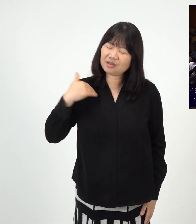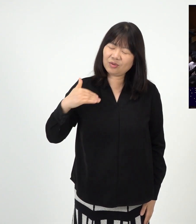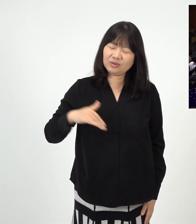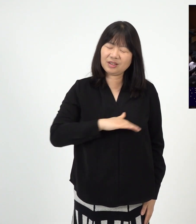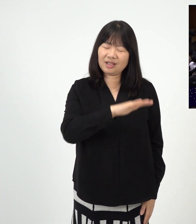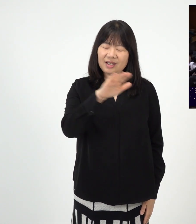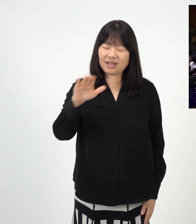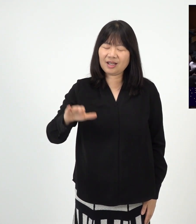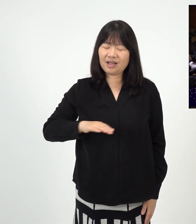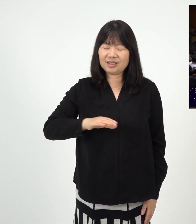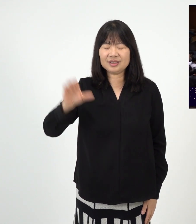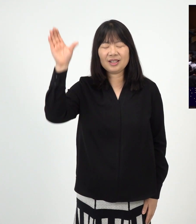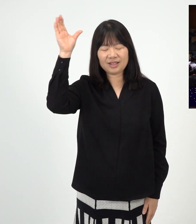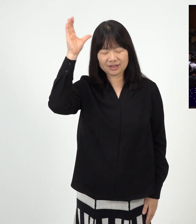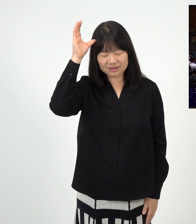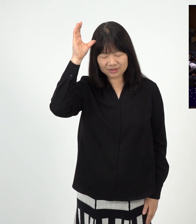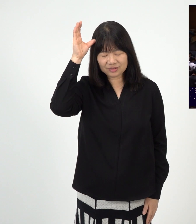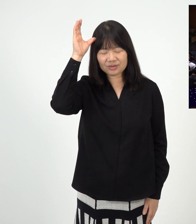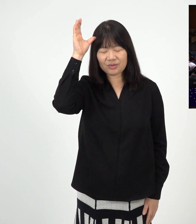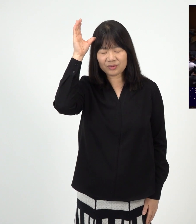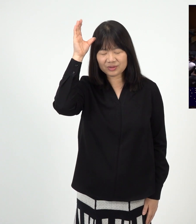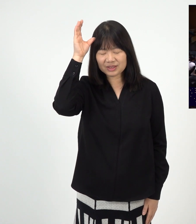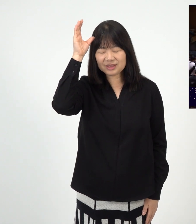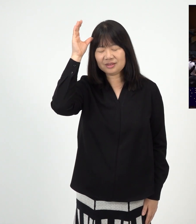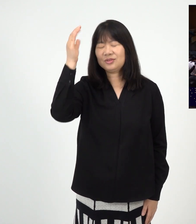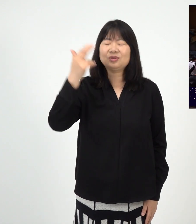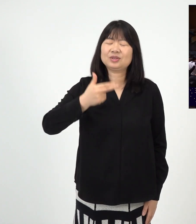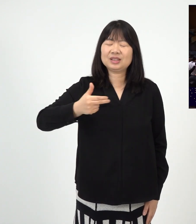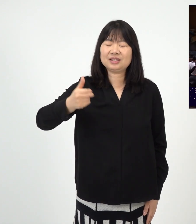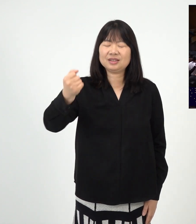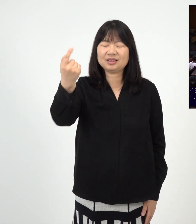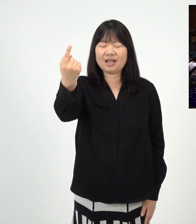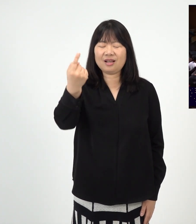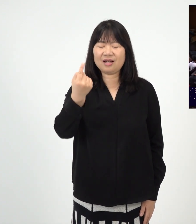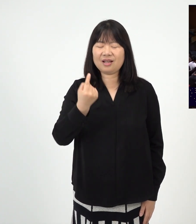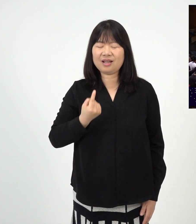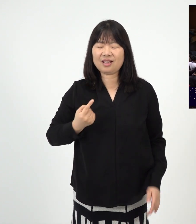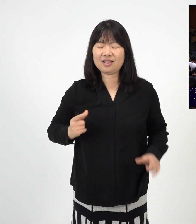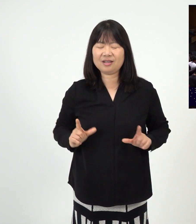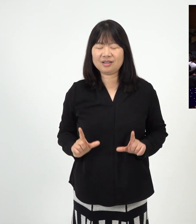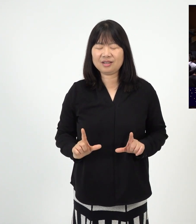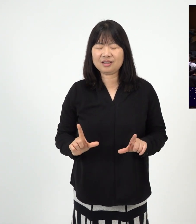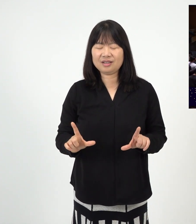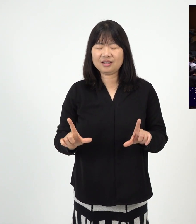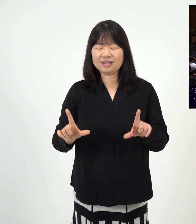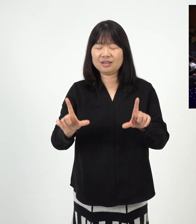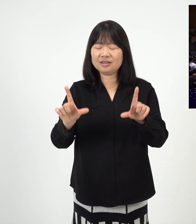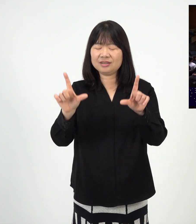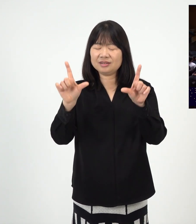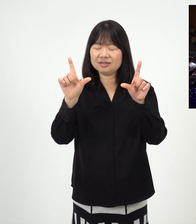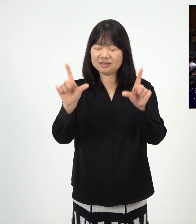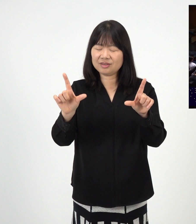우리 고대하에 주오실 그날